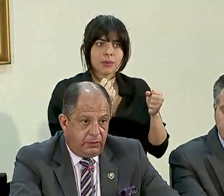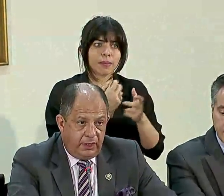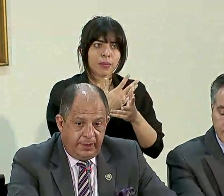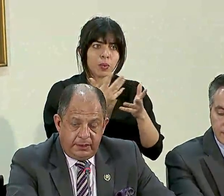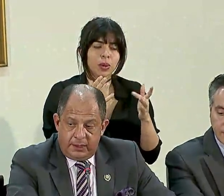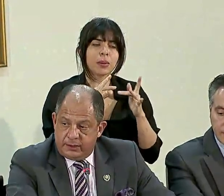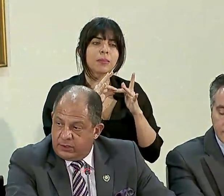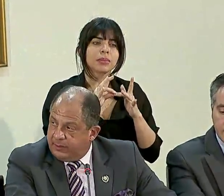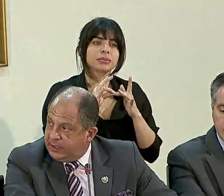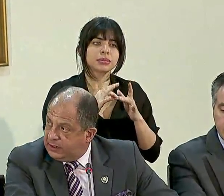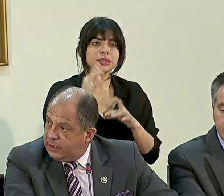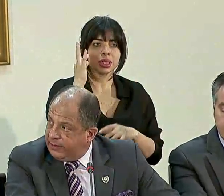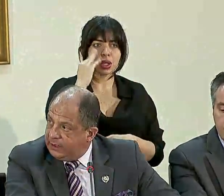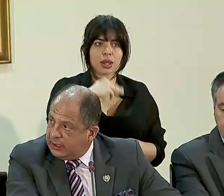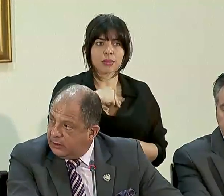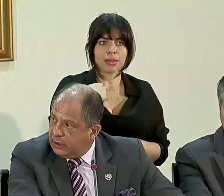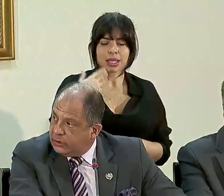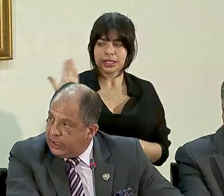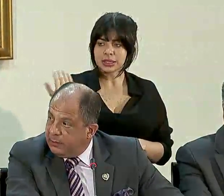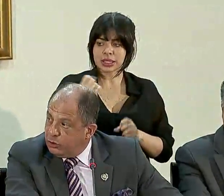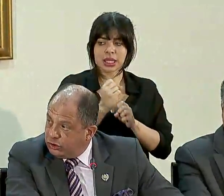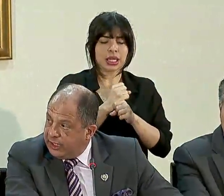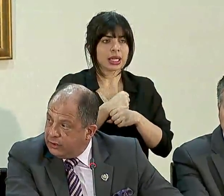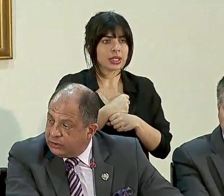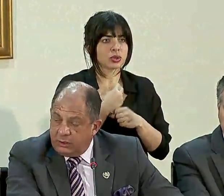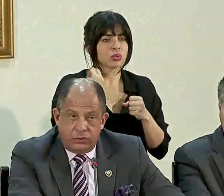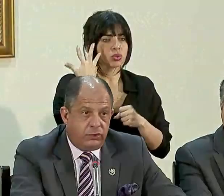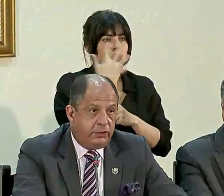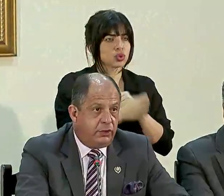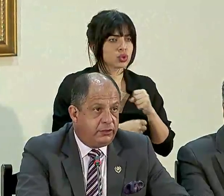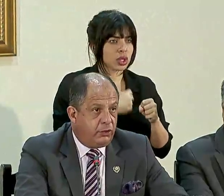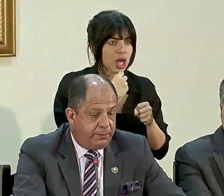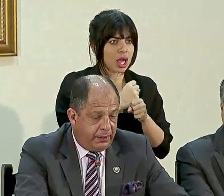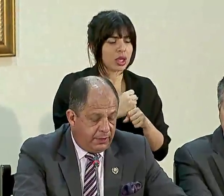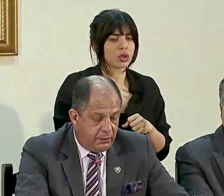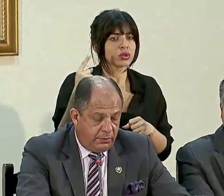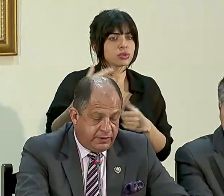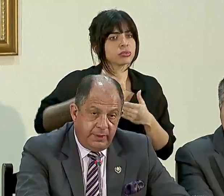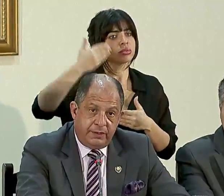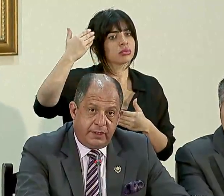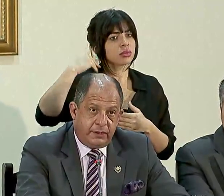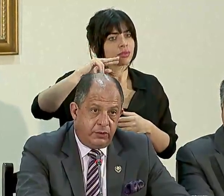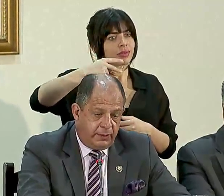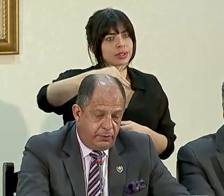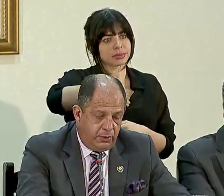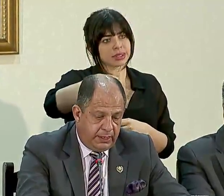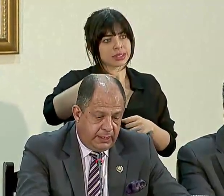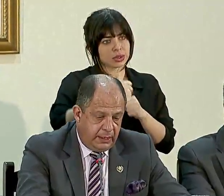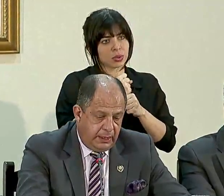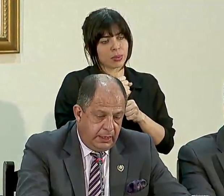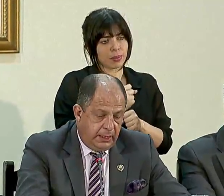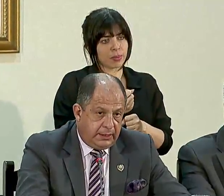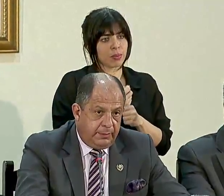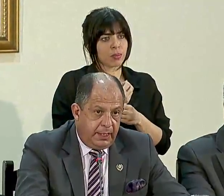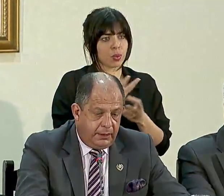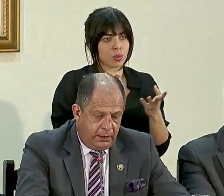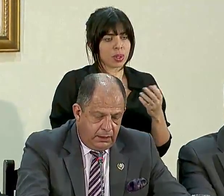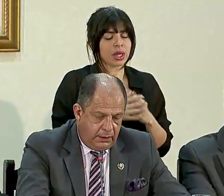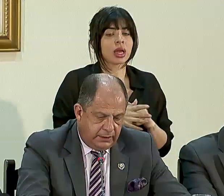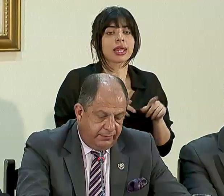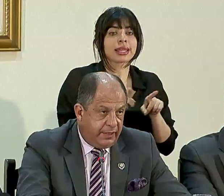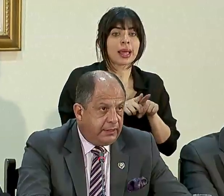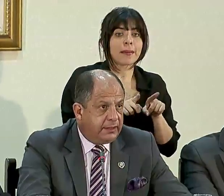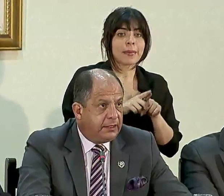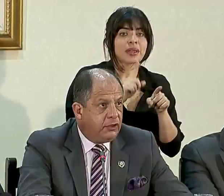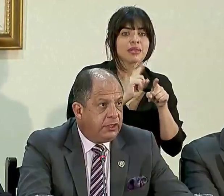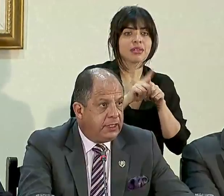y particularmente la señora Ministra ha realizado a lo largo ya de muchos años, incluso en su gestión previa como Viceministra de Seguridad Pública, y también